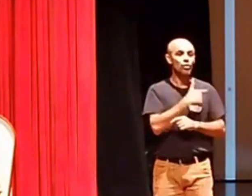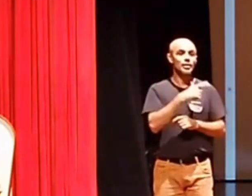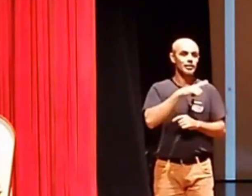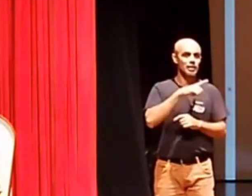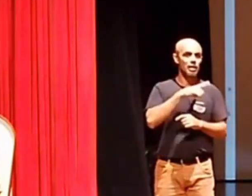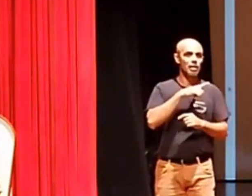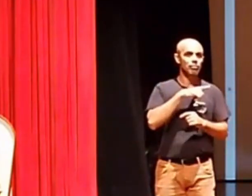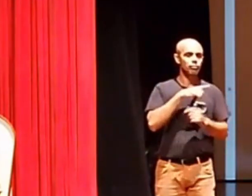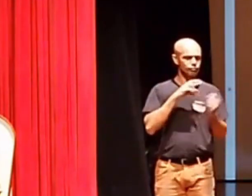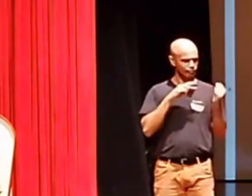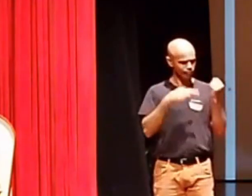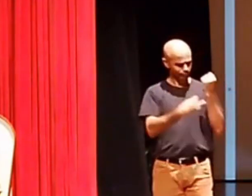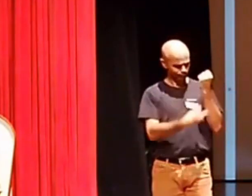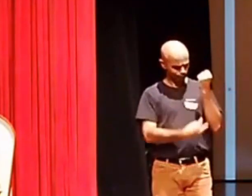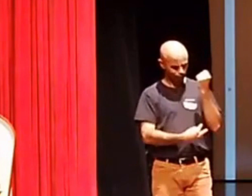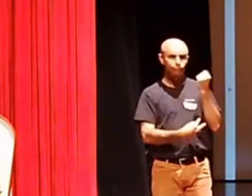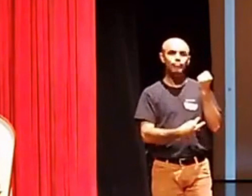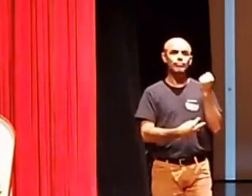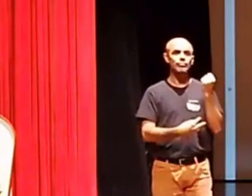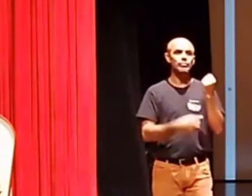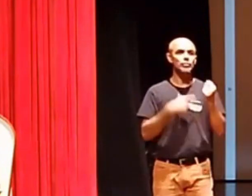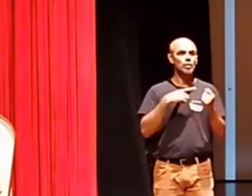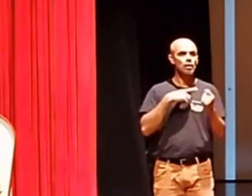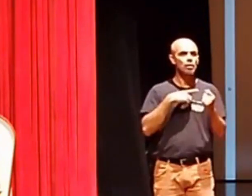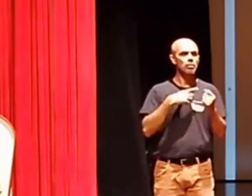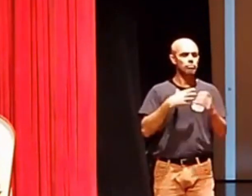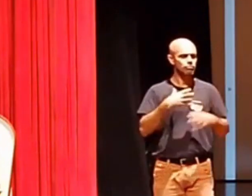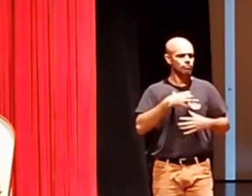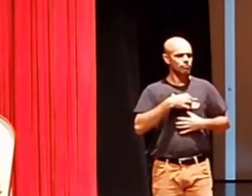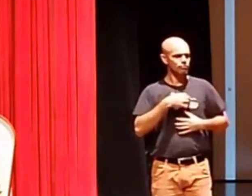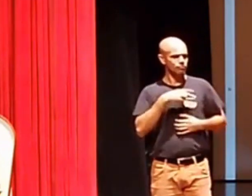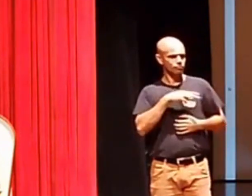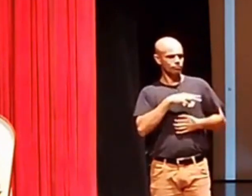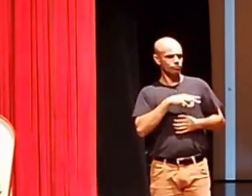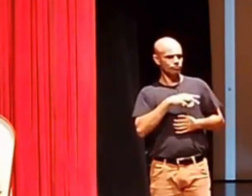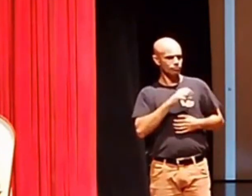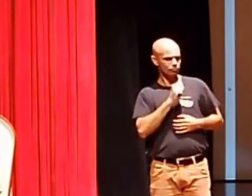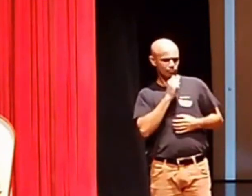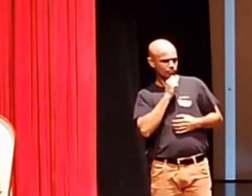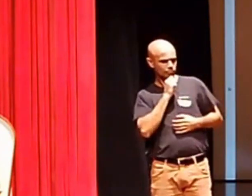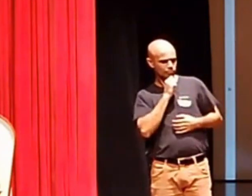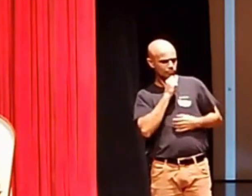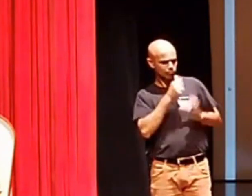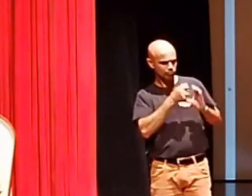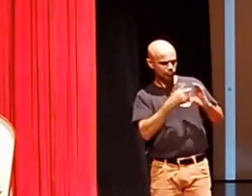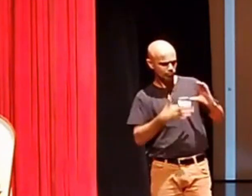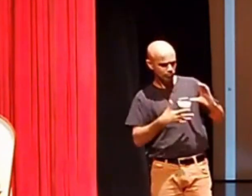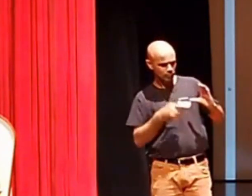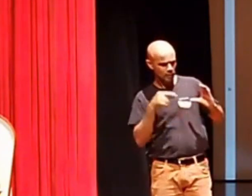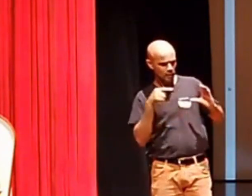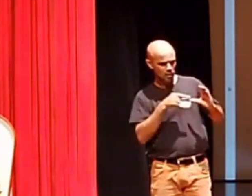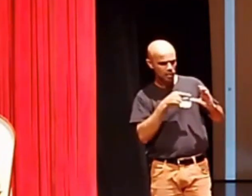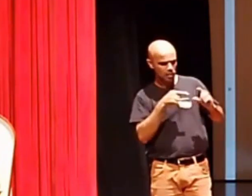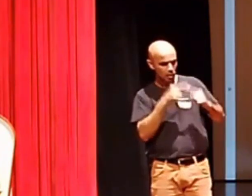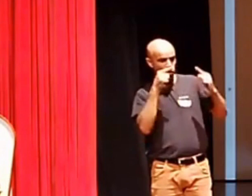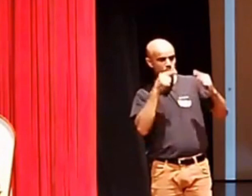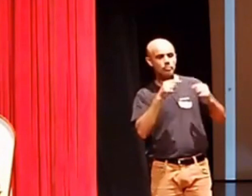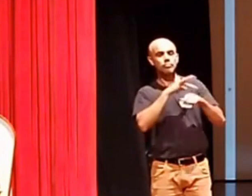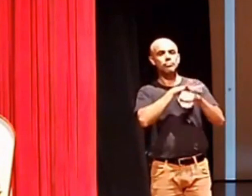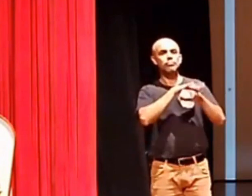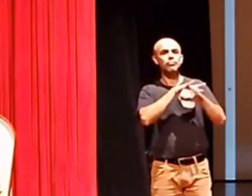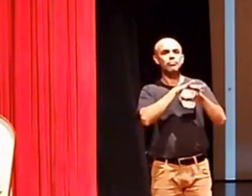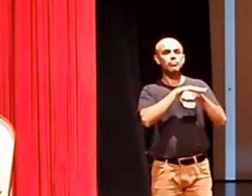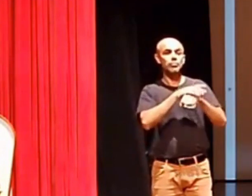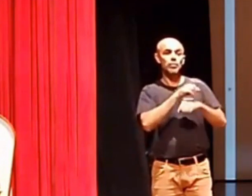temos uma condição que ainda não é caracterizada como uma patologia, a gente usa